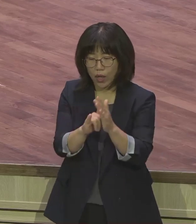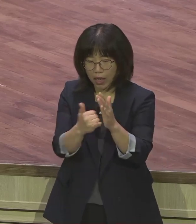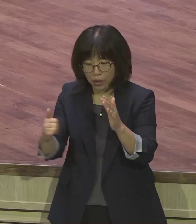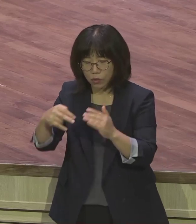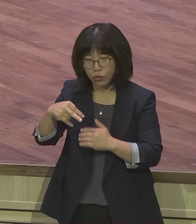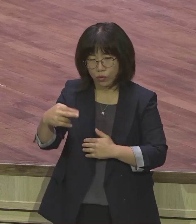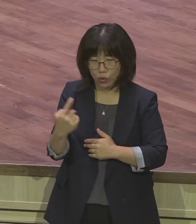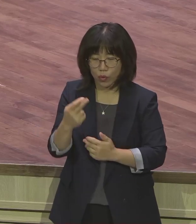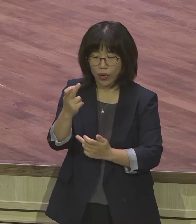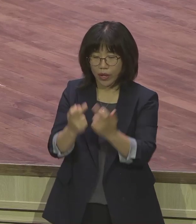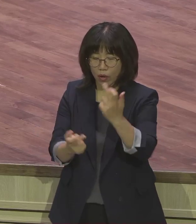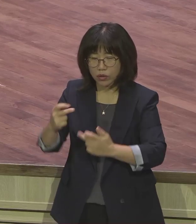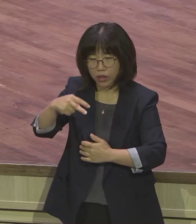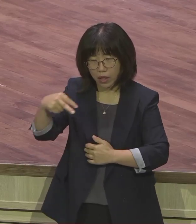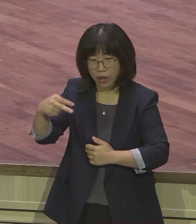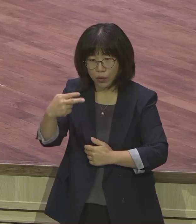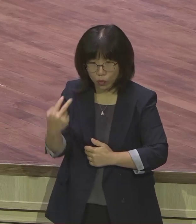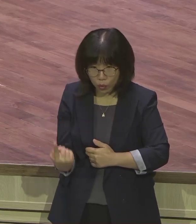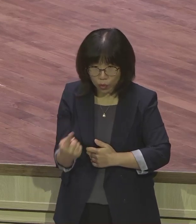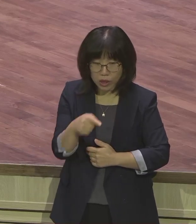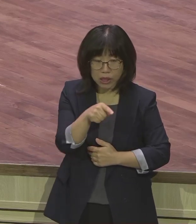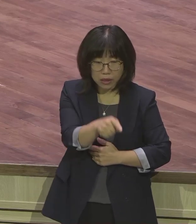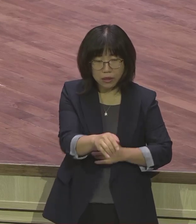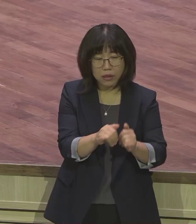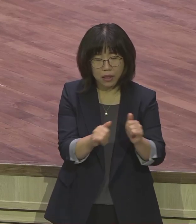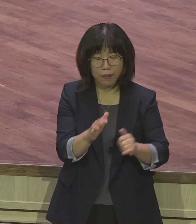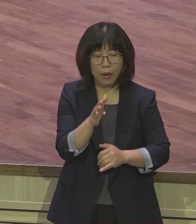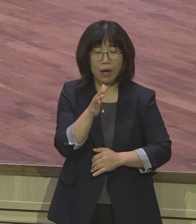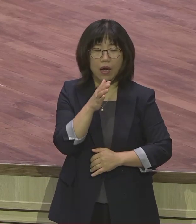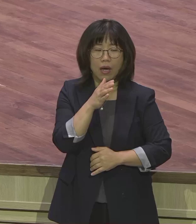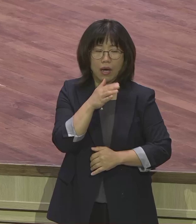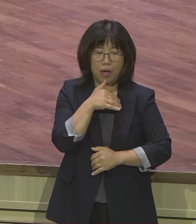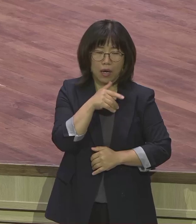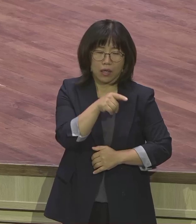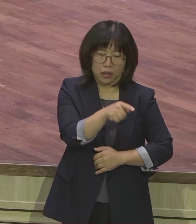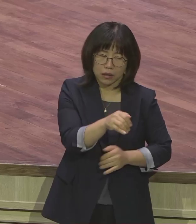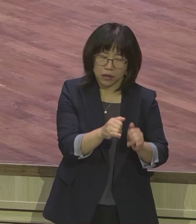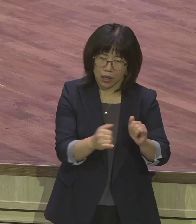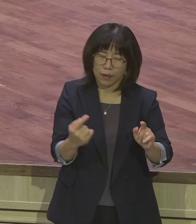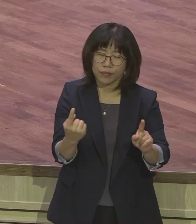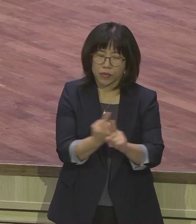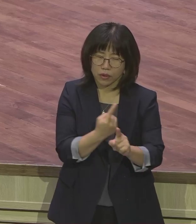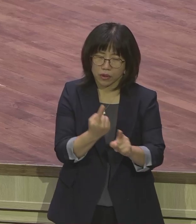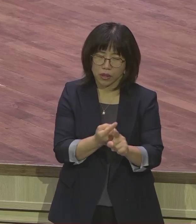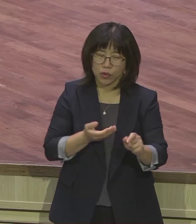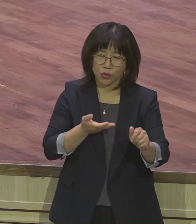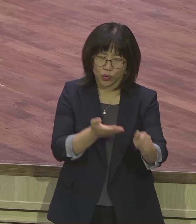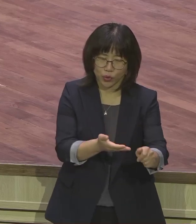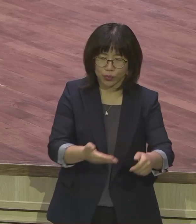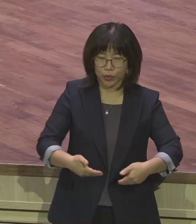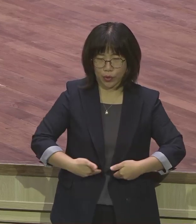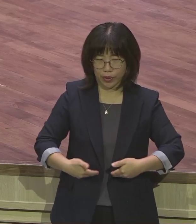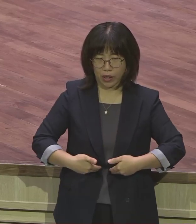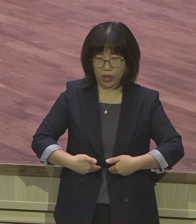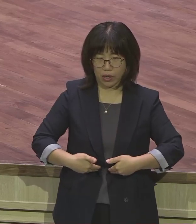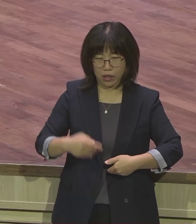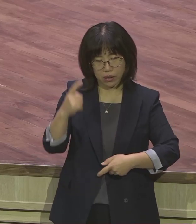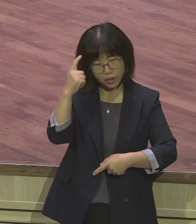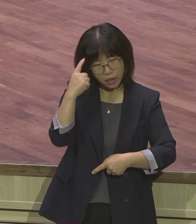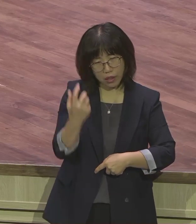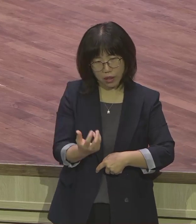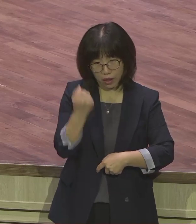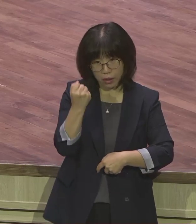만난 아무 친하다 하더라도 내가 저 부분을 치유해 줄 치유 대상이라고 이뤄봐야 돼요.